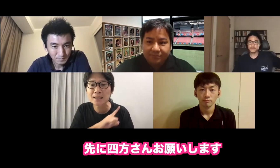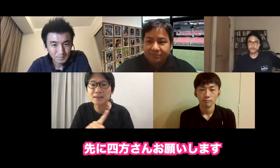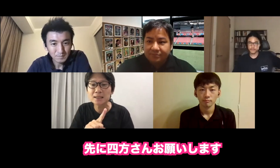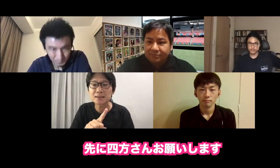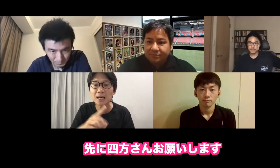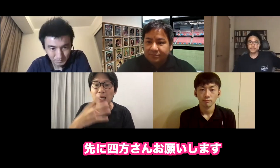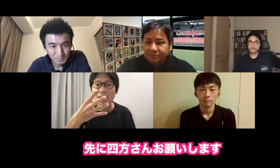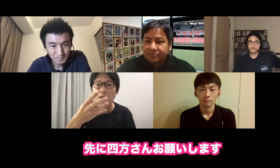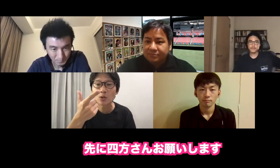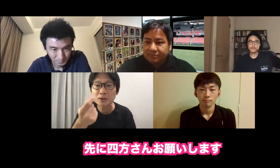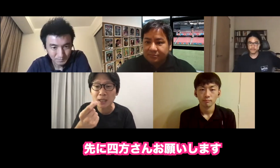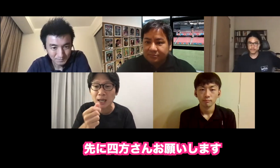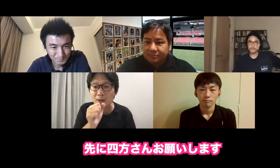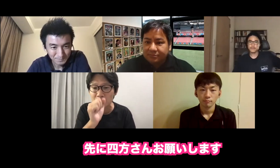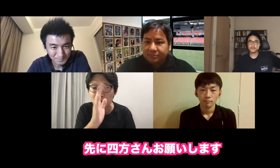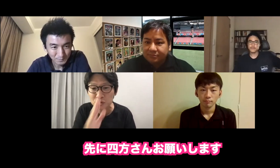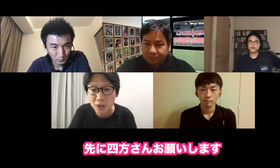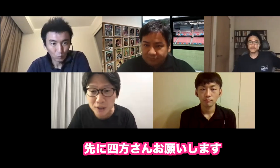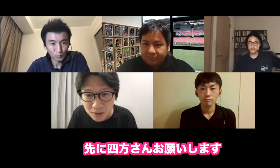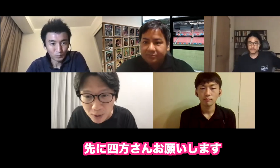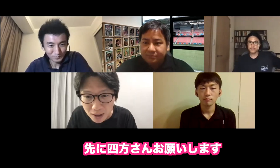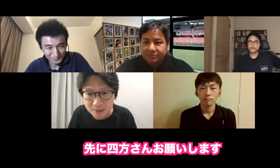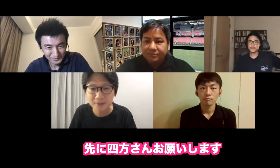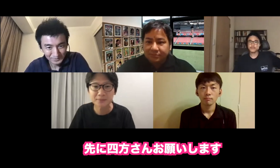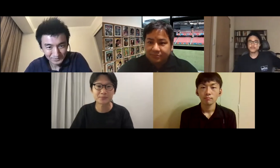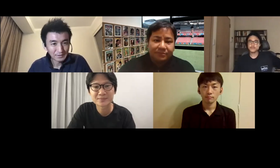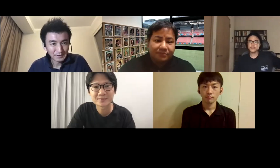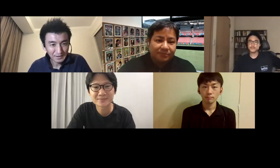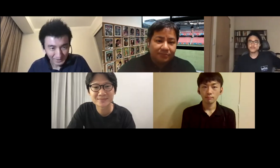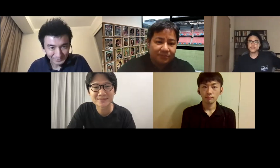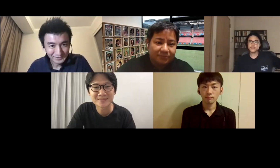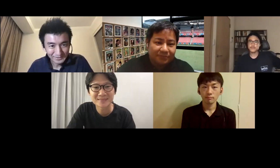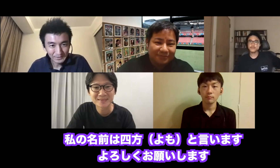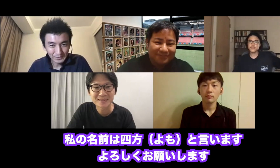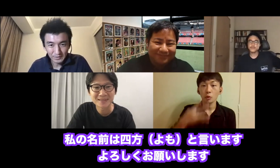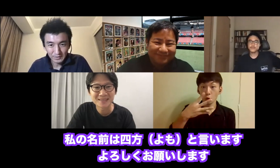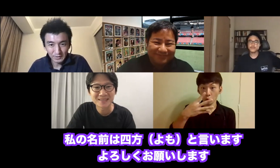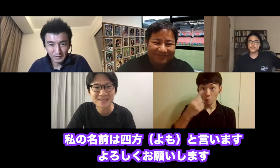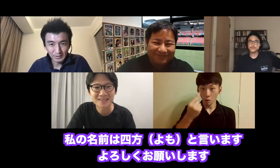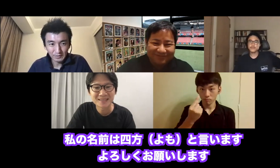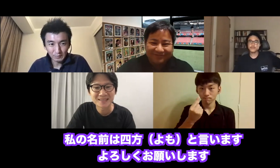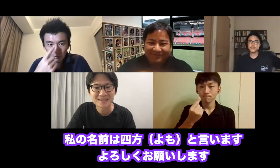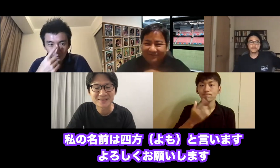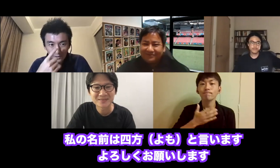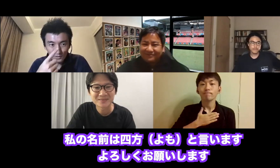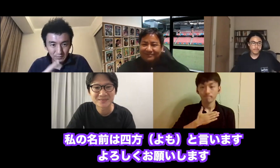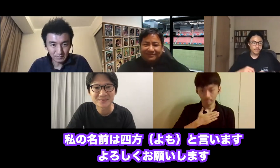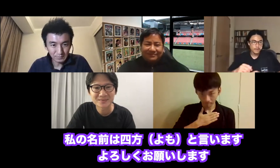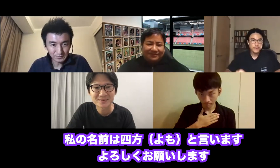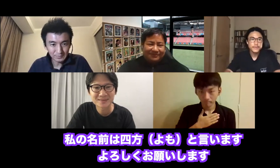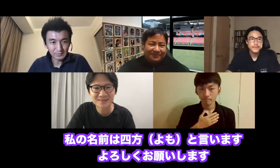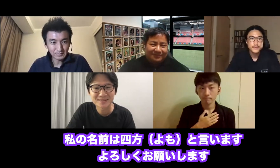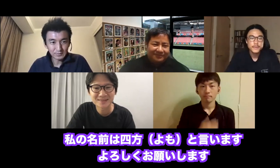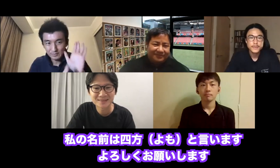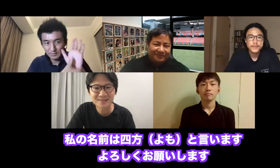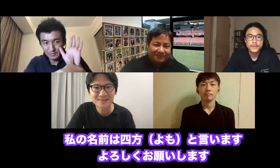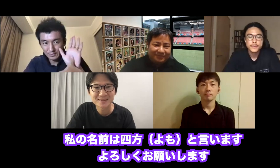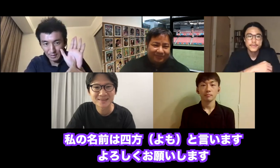にですね四方さんよろしくお願い致しますはいえー私の名前